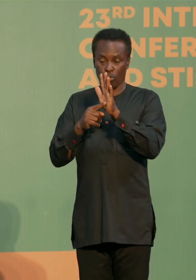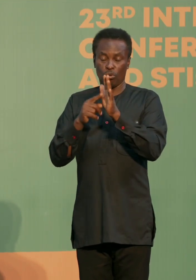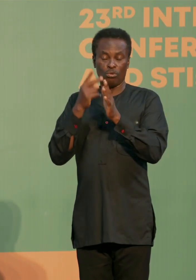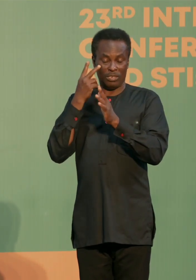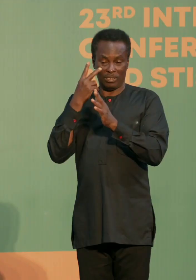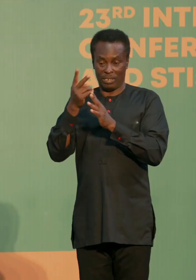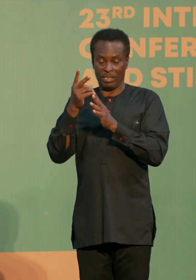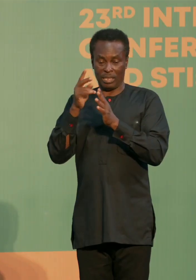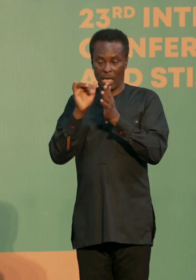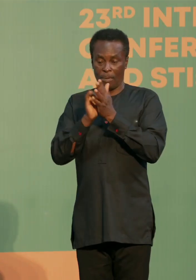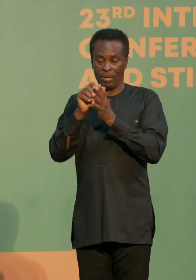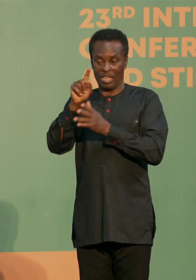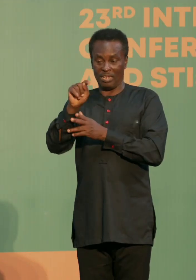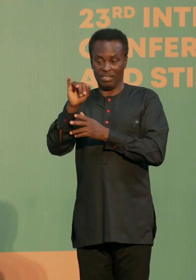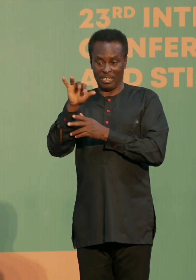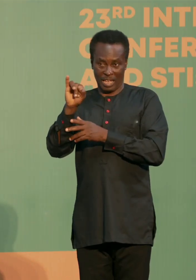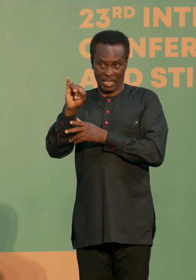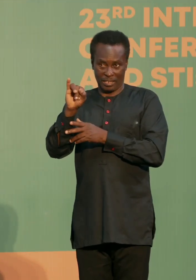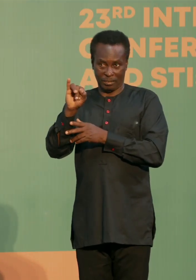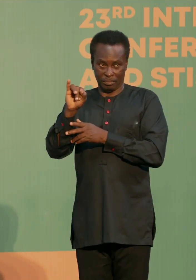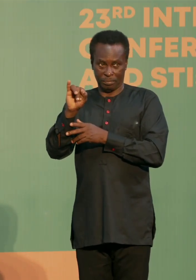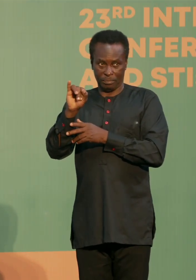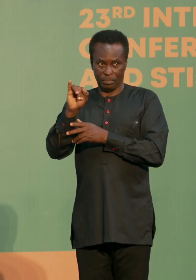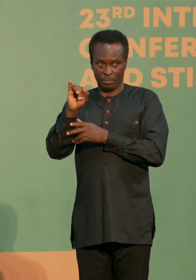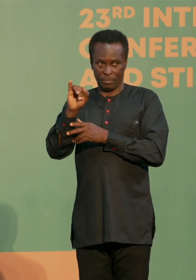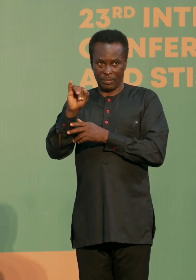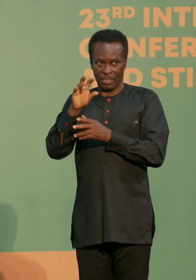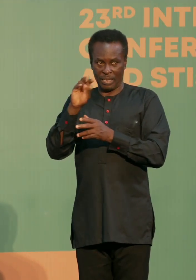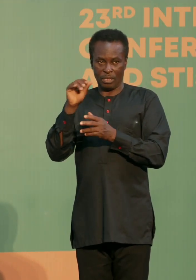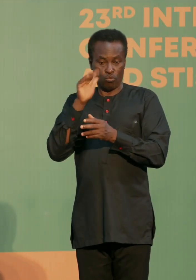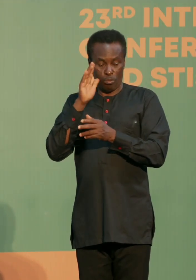IST dans cette population de femmes enceintes.